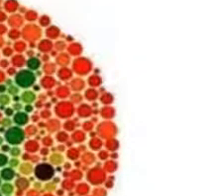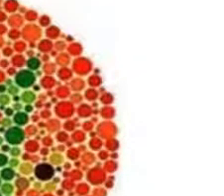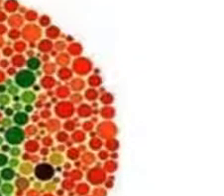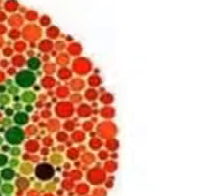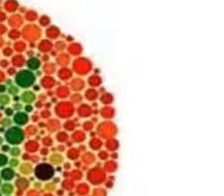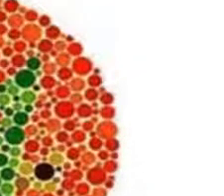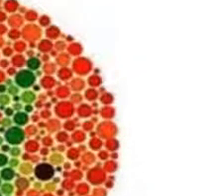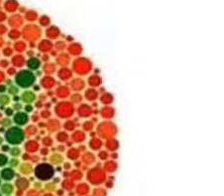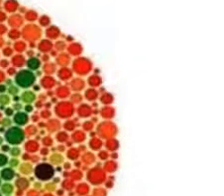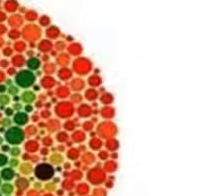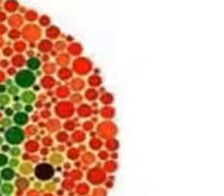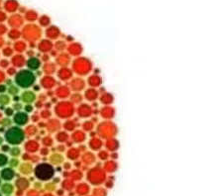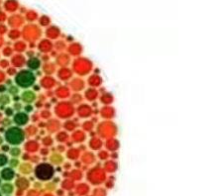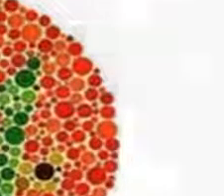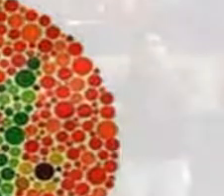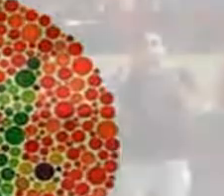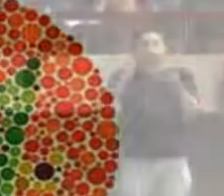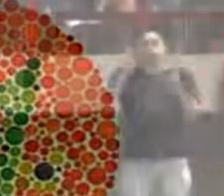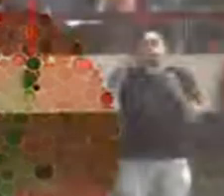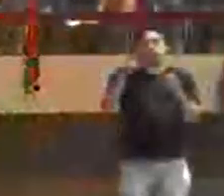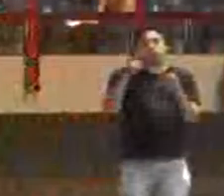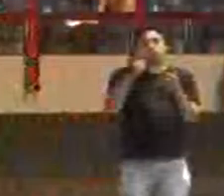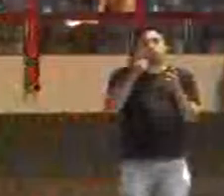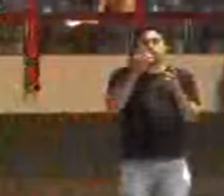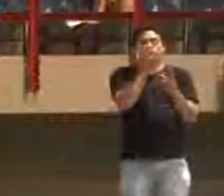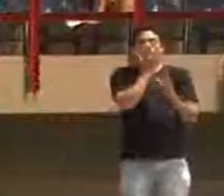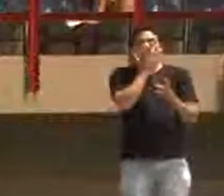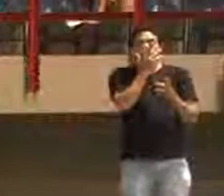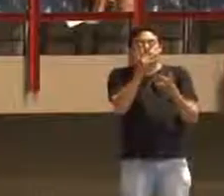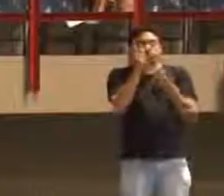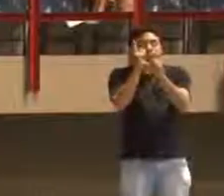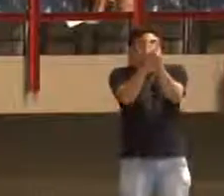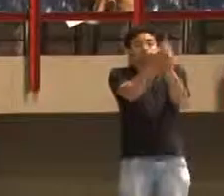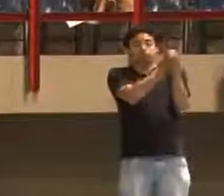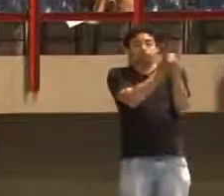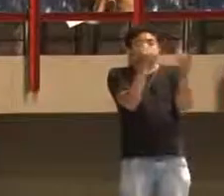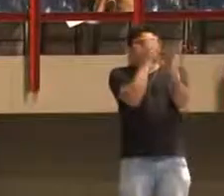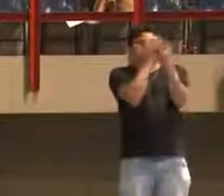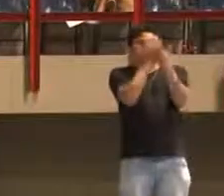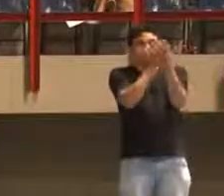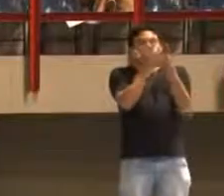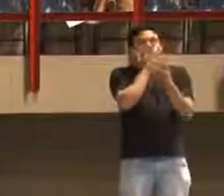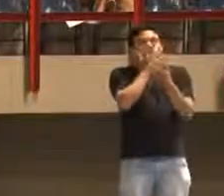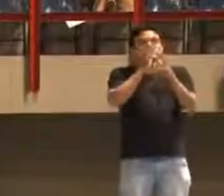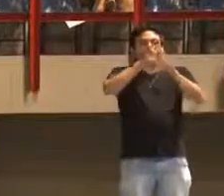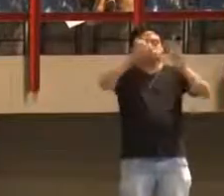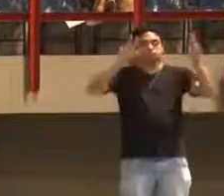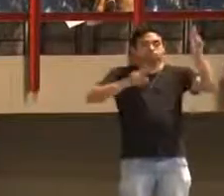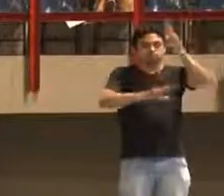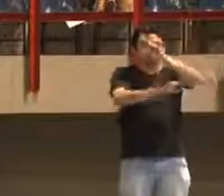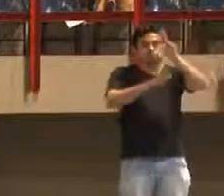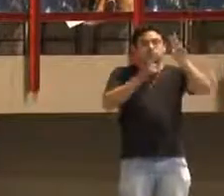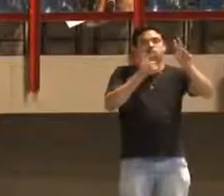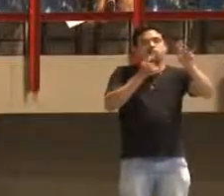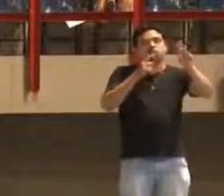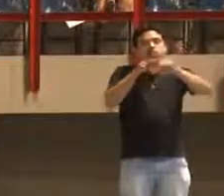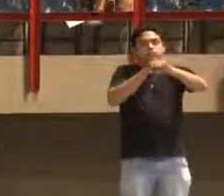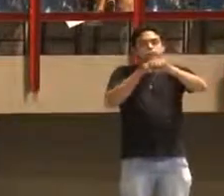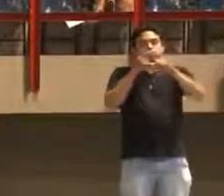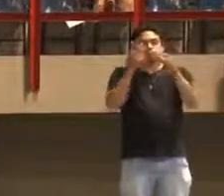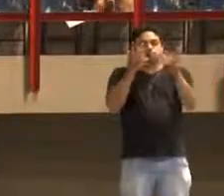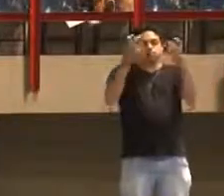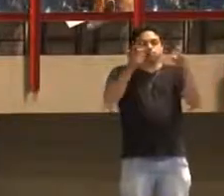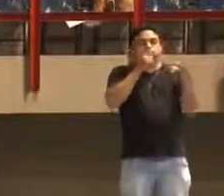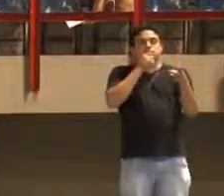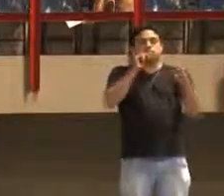que está sofrendo de daltonismo, viu? O cara que é daltônico não consegue diferenciar muitas cores, principalmente o vermelho e o verde.